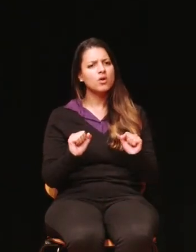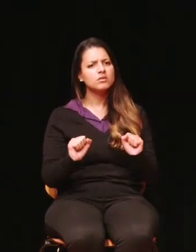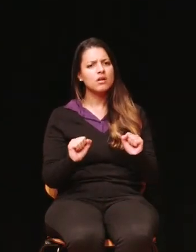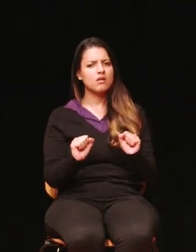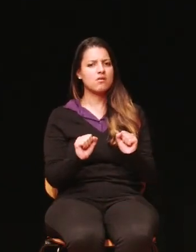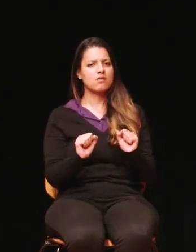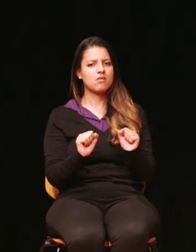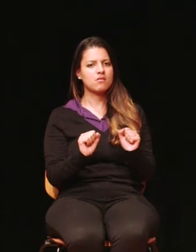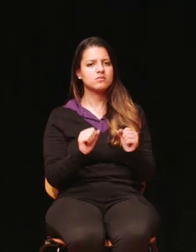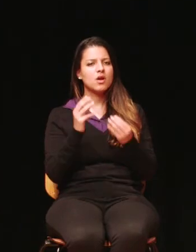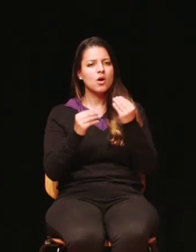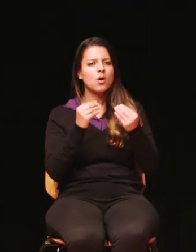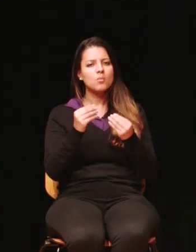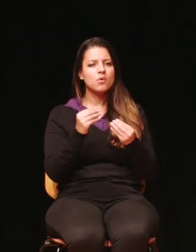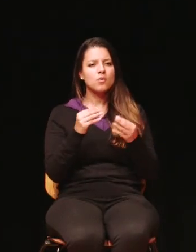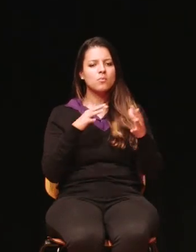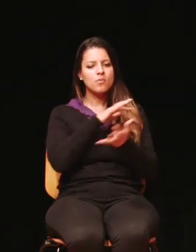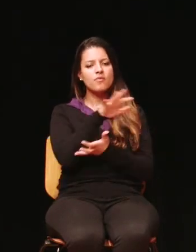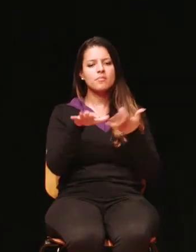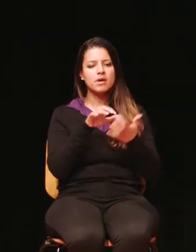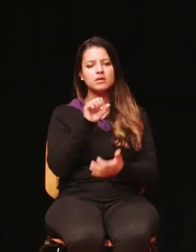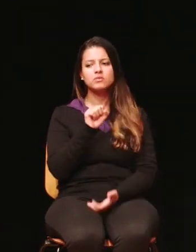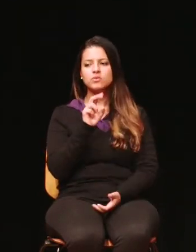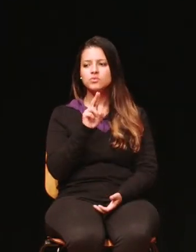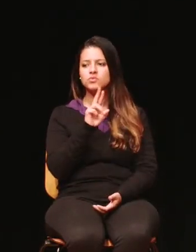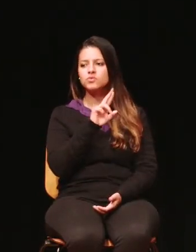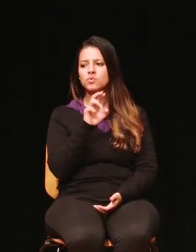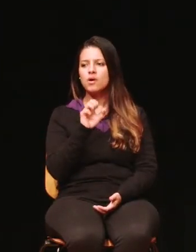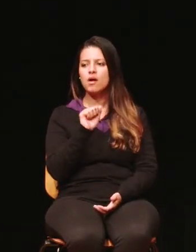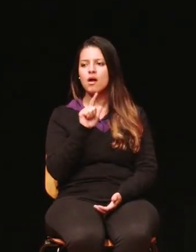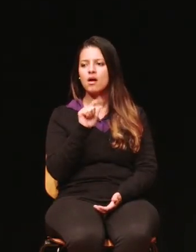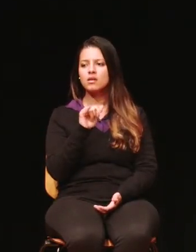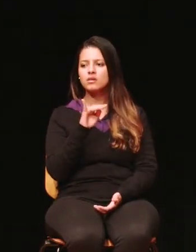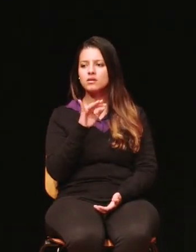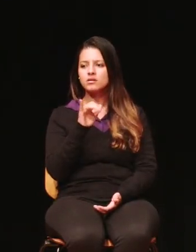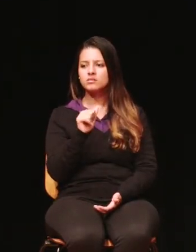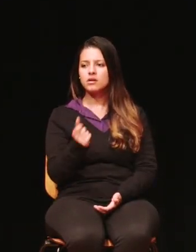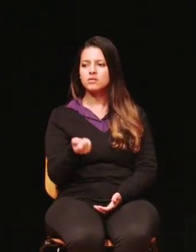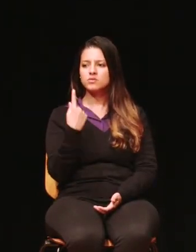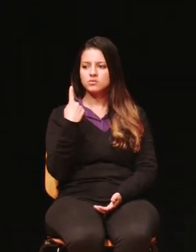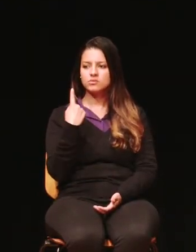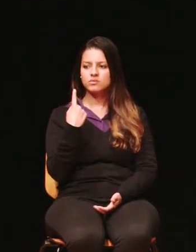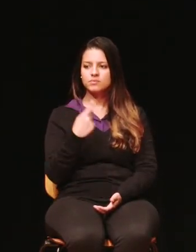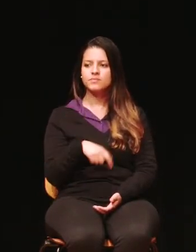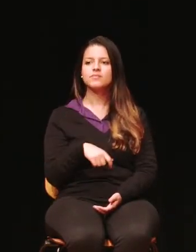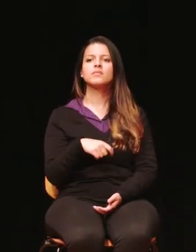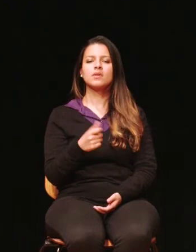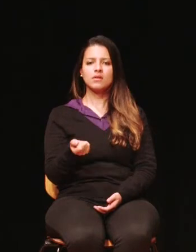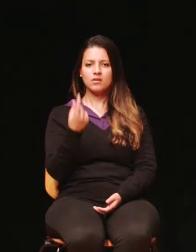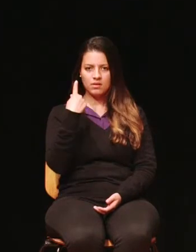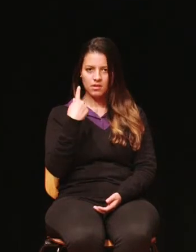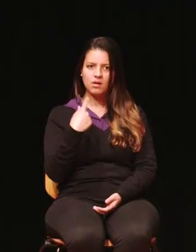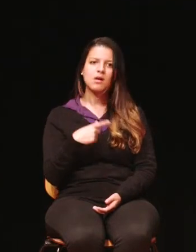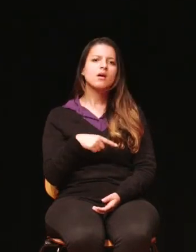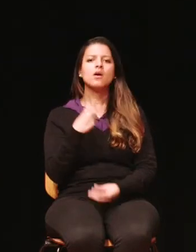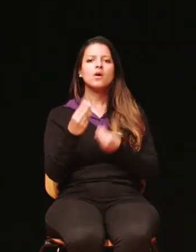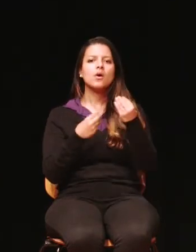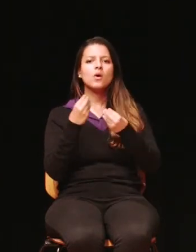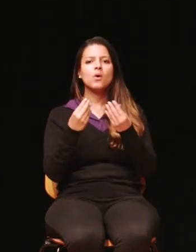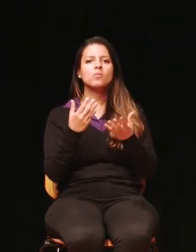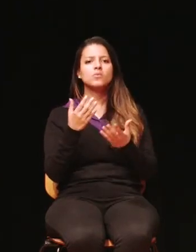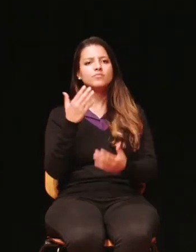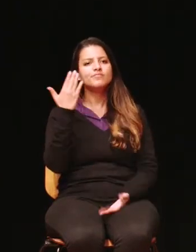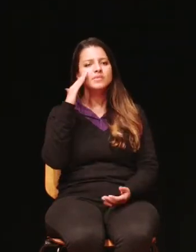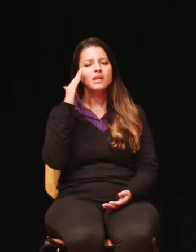movimento surrealista, o Dada, por exemplo, para desconstruir a ideia de arte no sentido